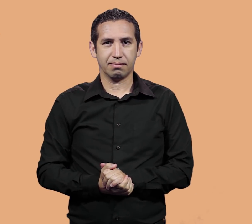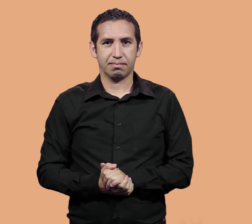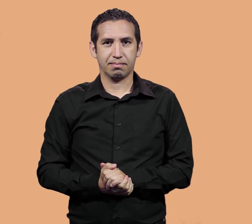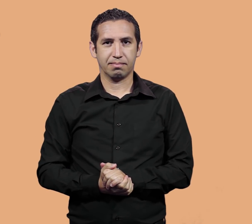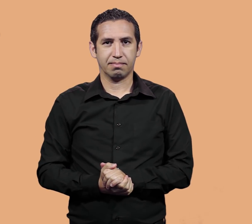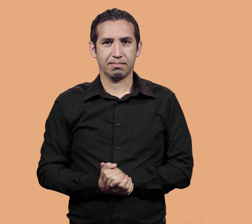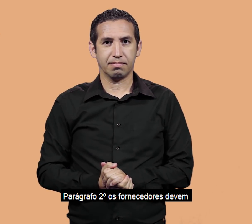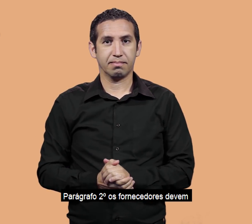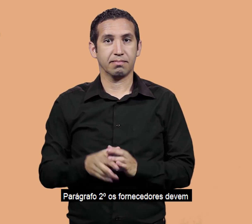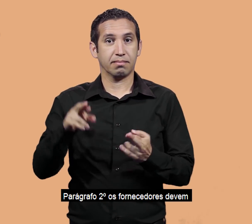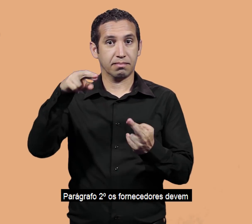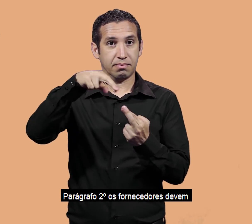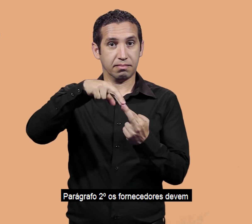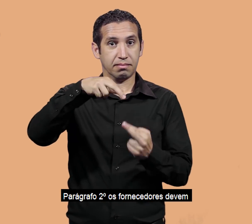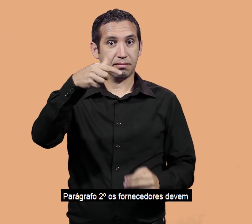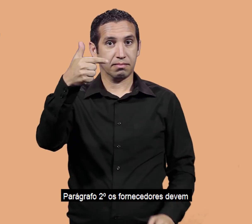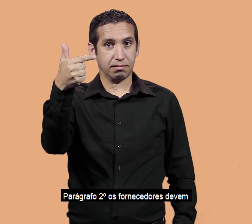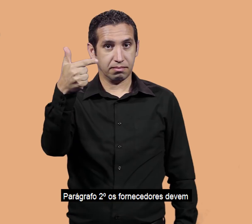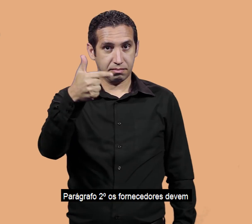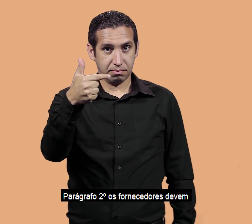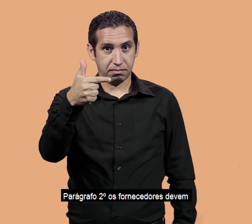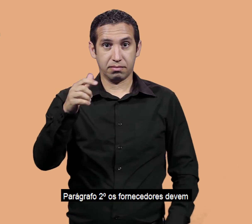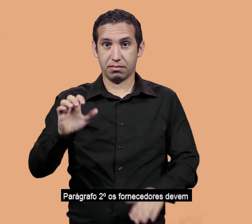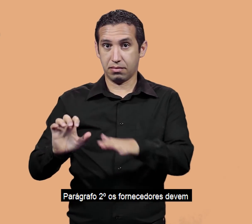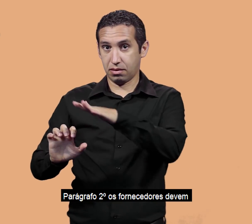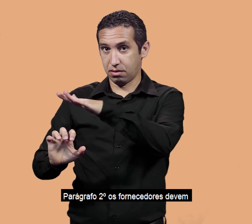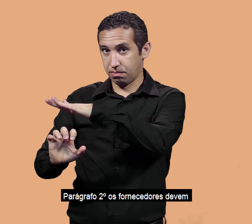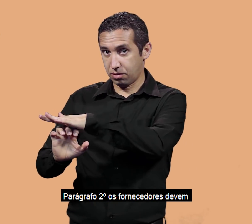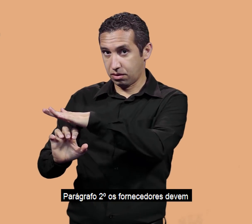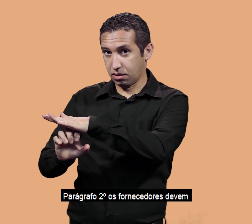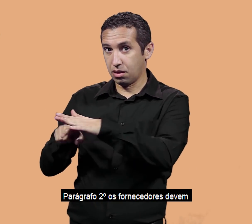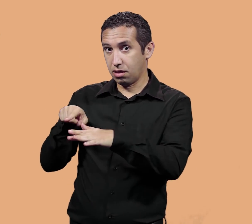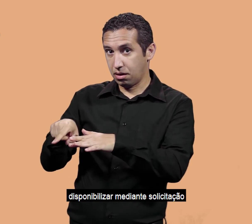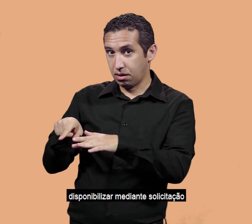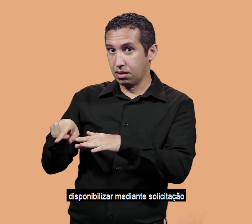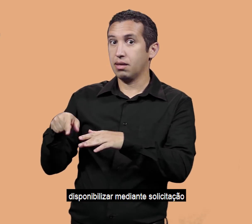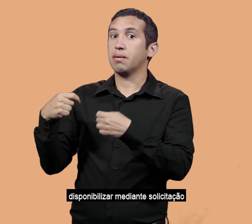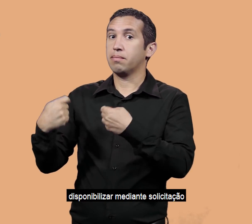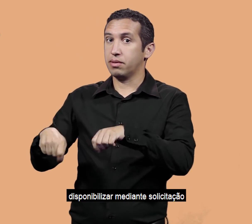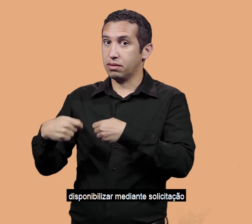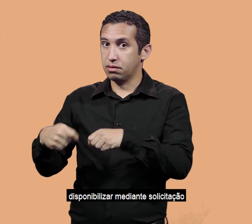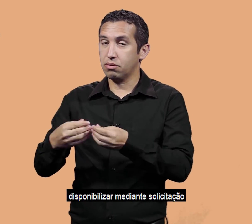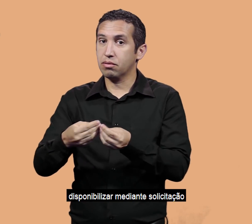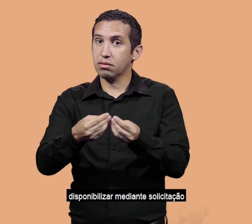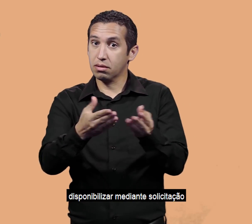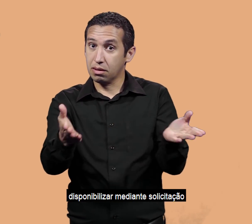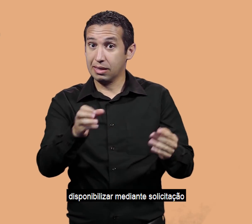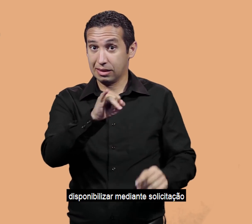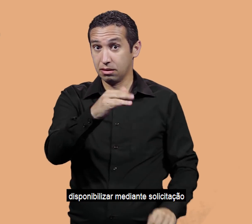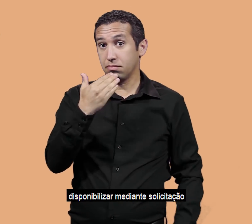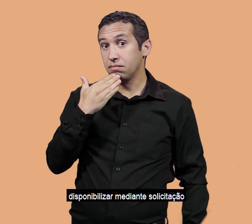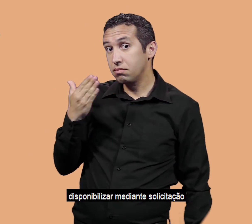parágrafo 2º os fornecedores devem disponibilizar mediante solicitação